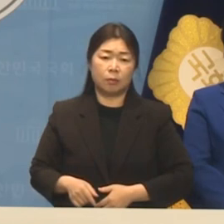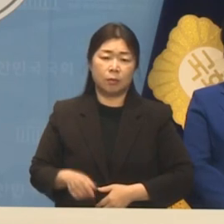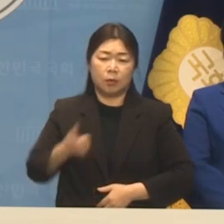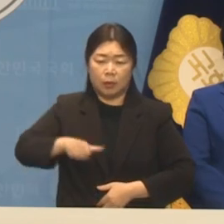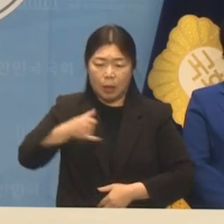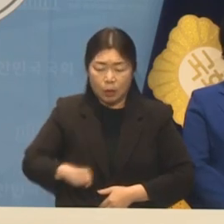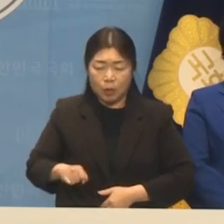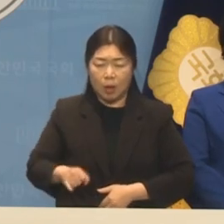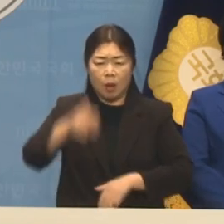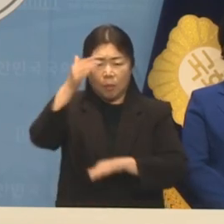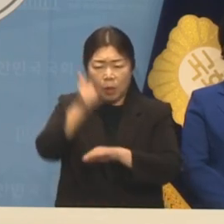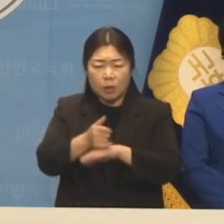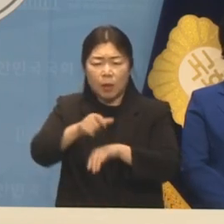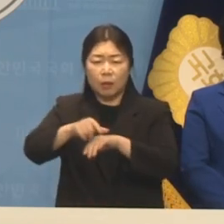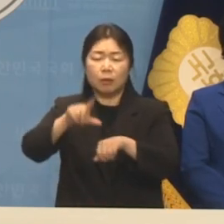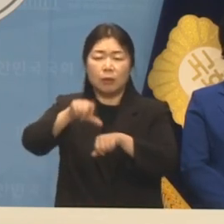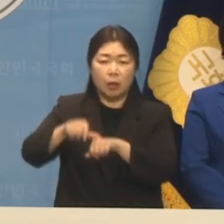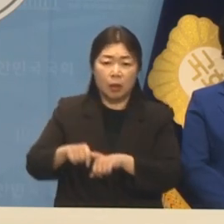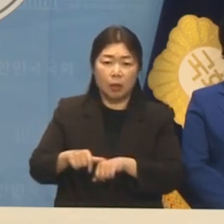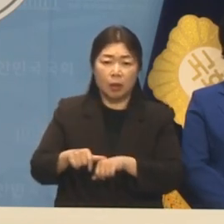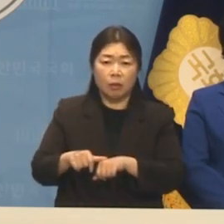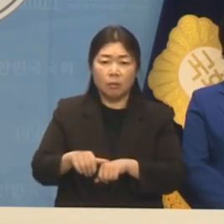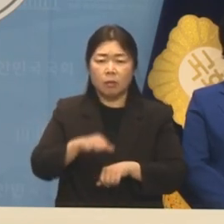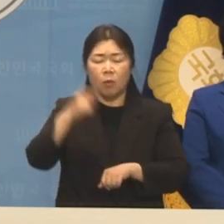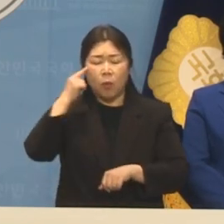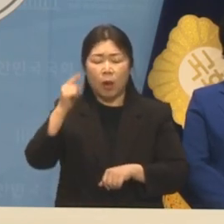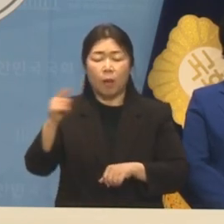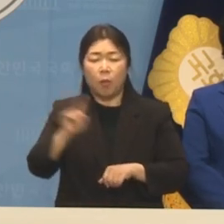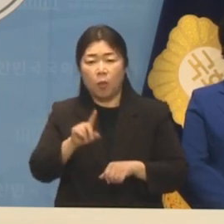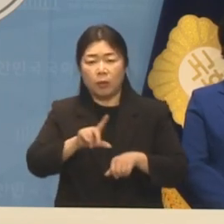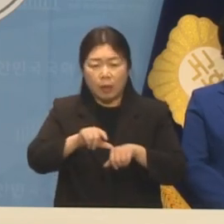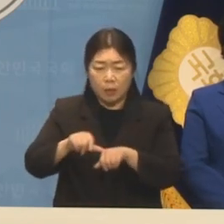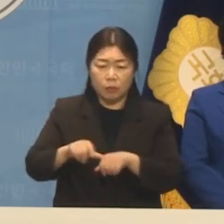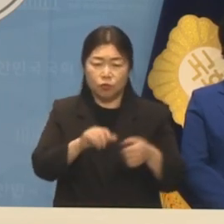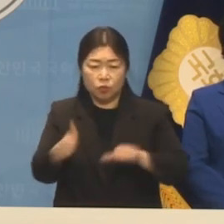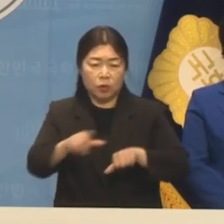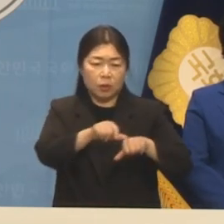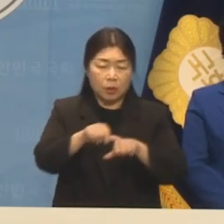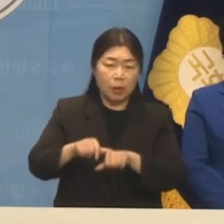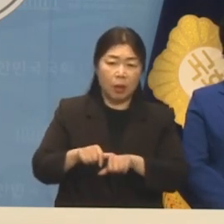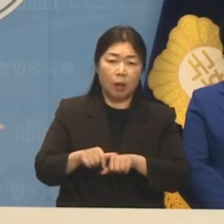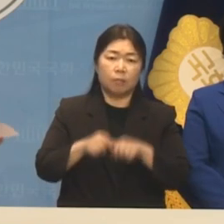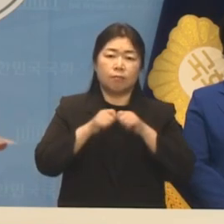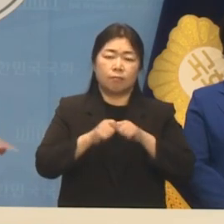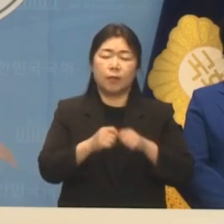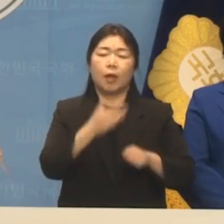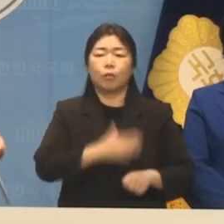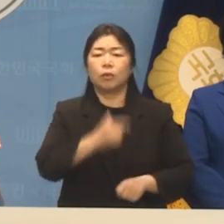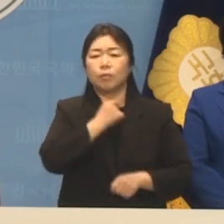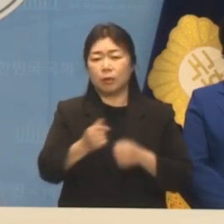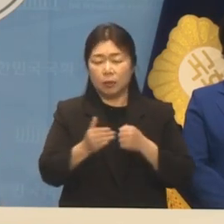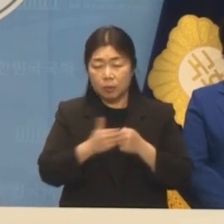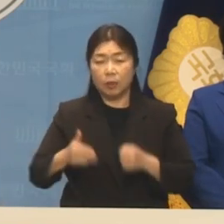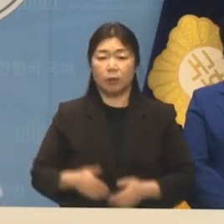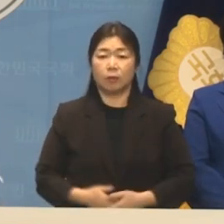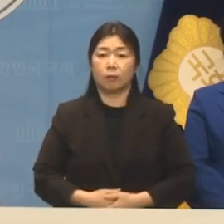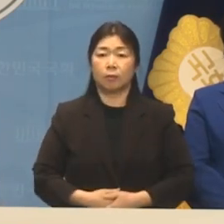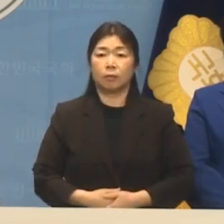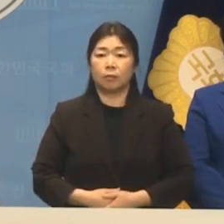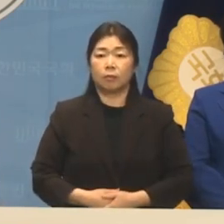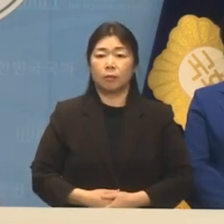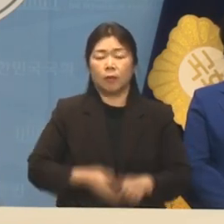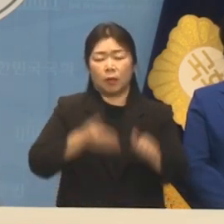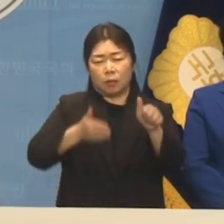싶다는 유가족과 국민들의 간절한 바람을 외면하지 말아야 한다.